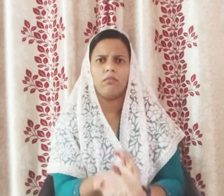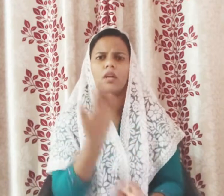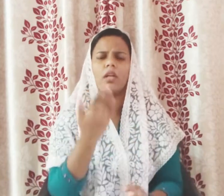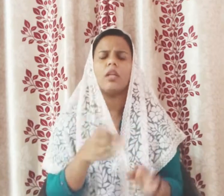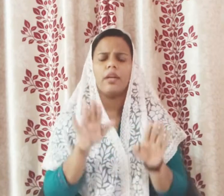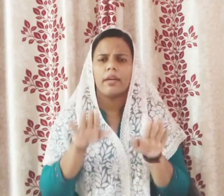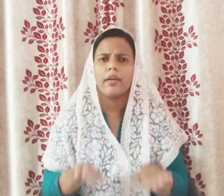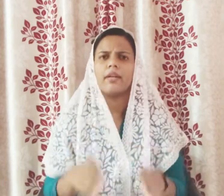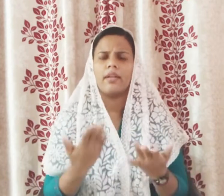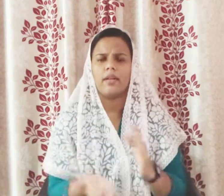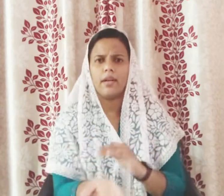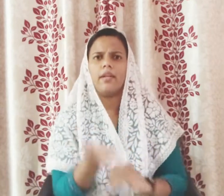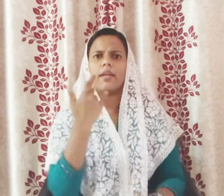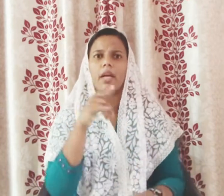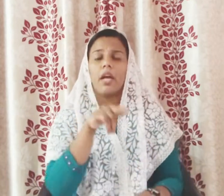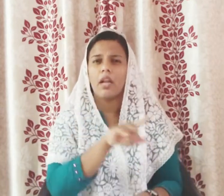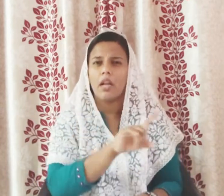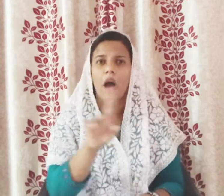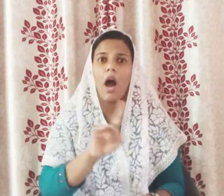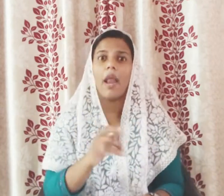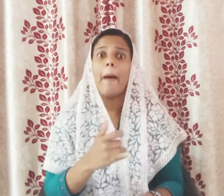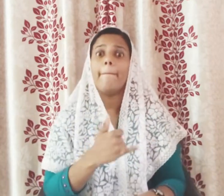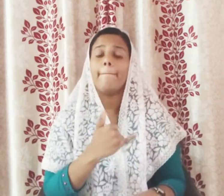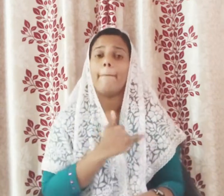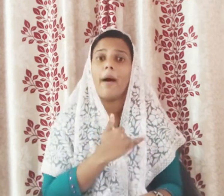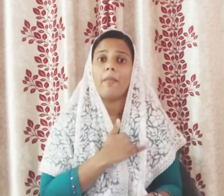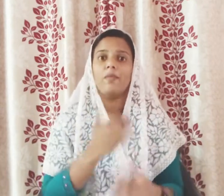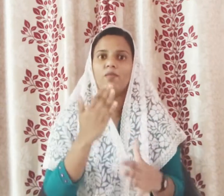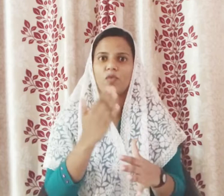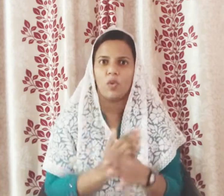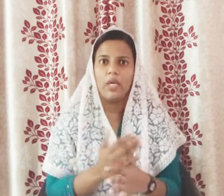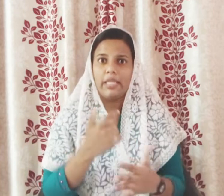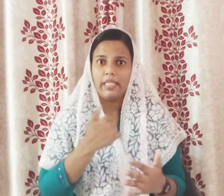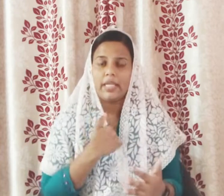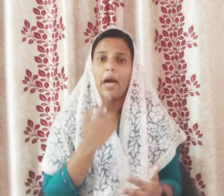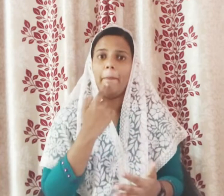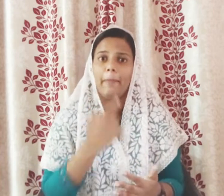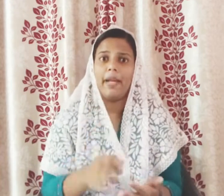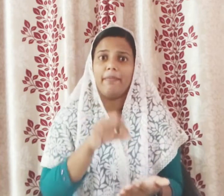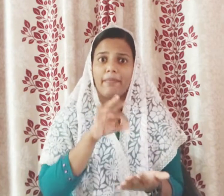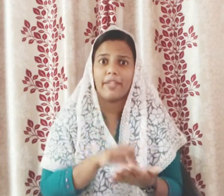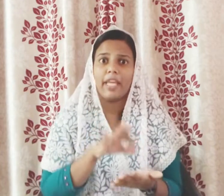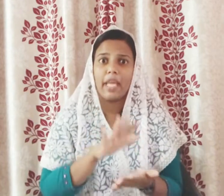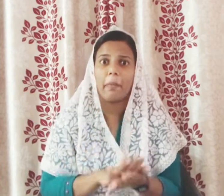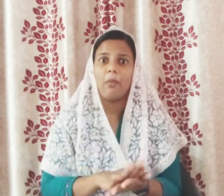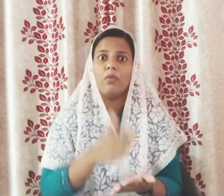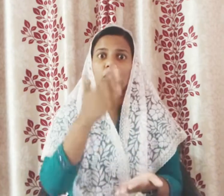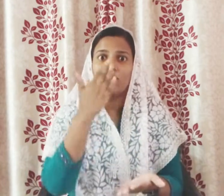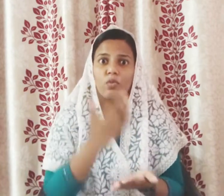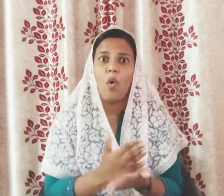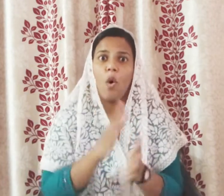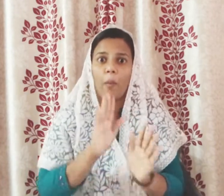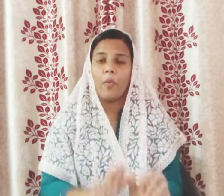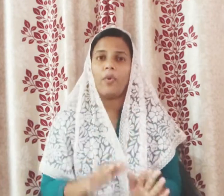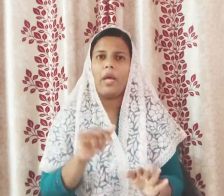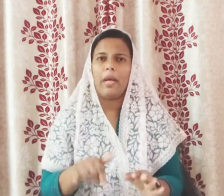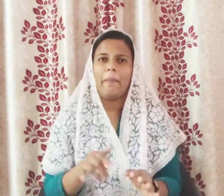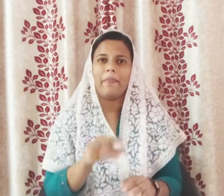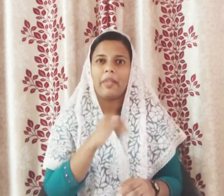ഇങ്ങനെ സാഷ്ടാംഗം വീണ് കിടക്കുന്ന എന്തിന്? പാപം ചെയ്തിരിക്കുന്നു, ഞാൻ അവരോട് കൽപ്പിച്ചിട്ടുള്ള എൻ്റെ നിയമം അവർ ലംഘിച്ചിരിക്കുന്നു, അവർ